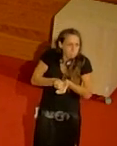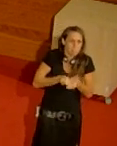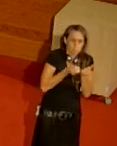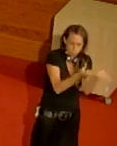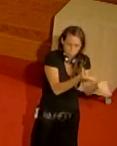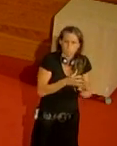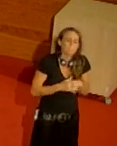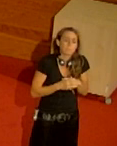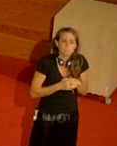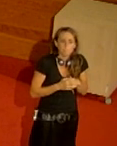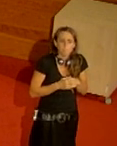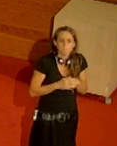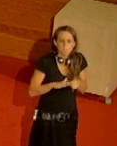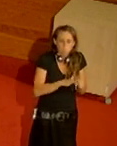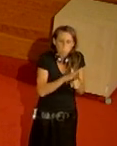larrentya